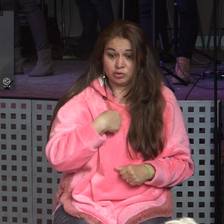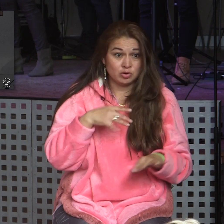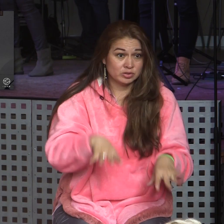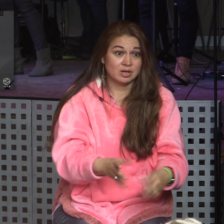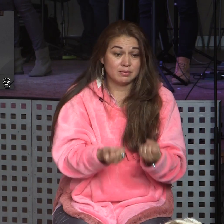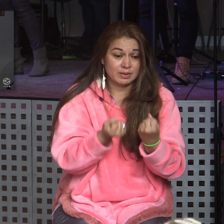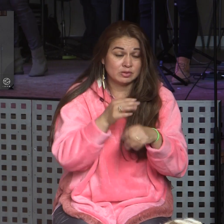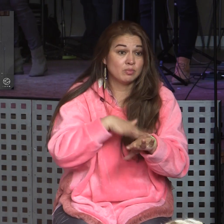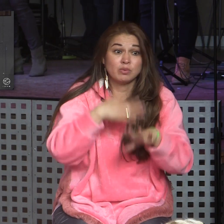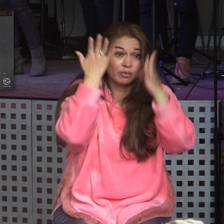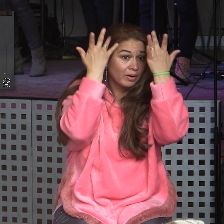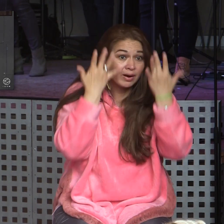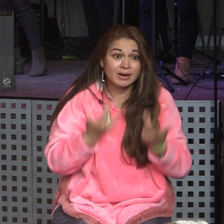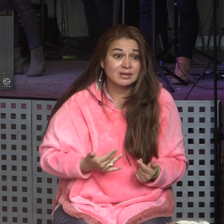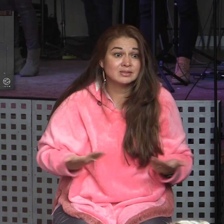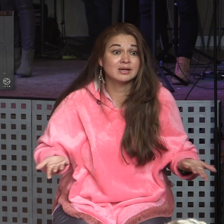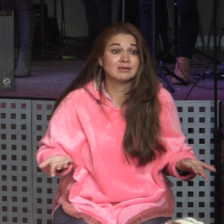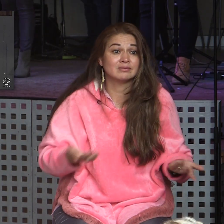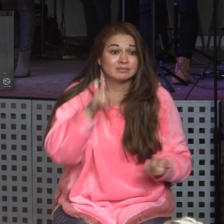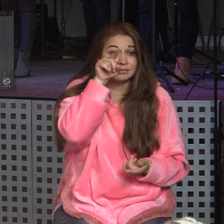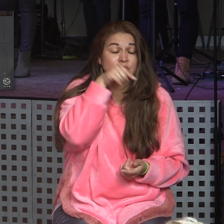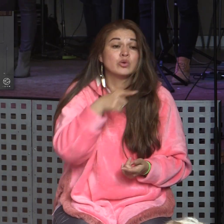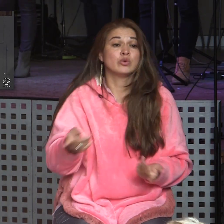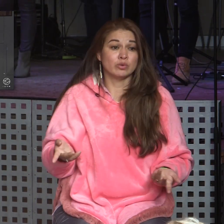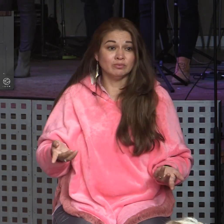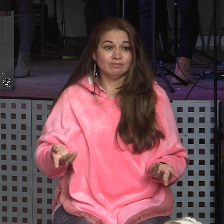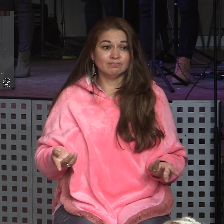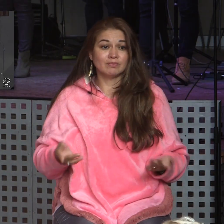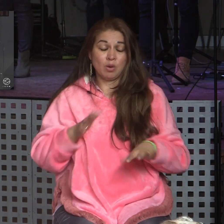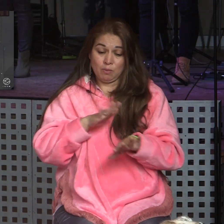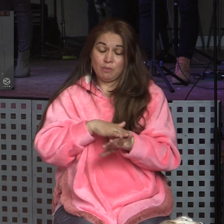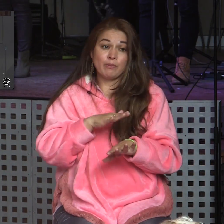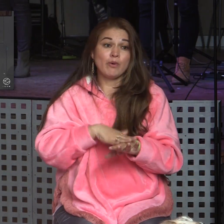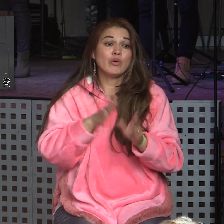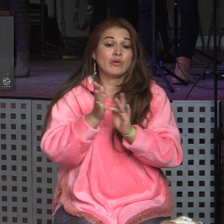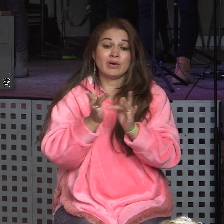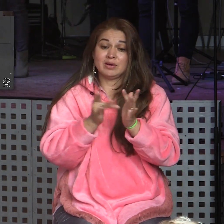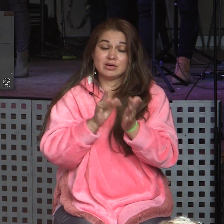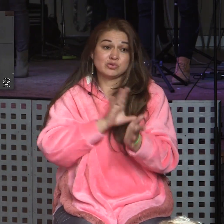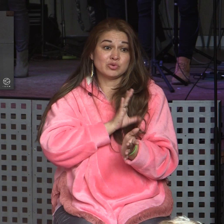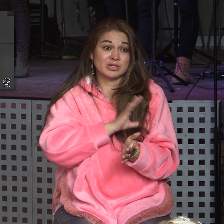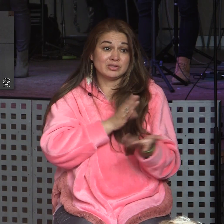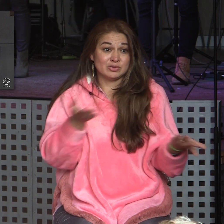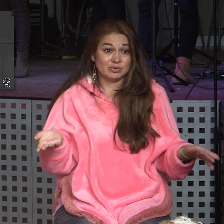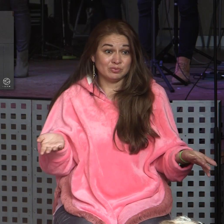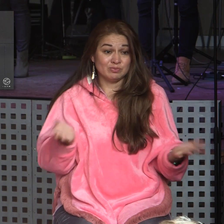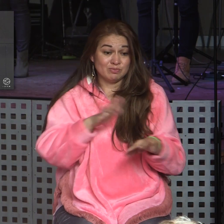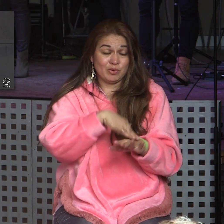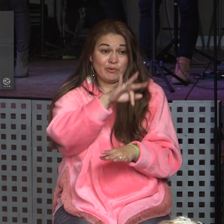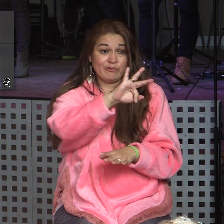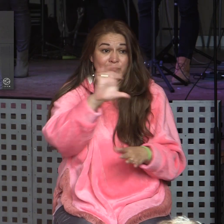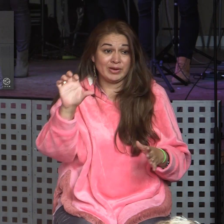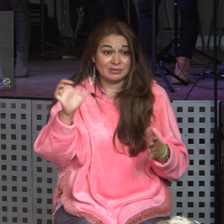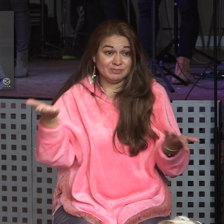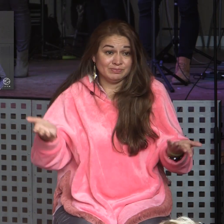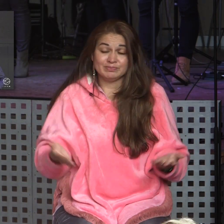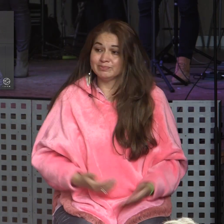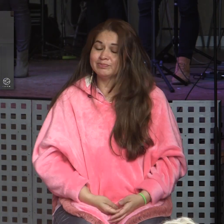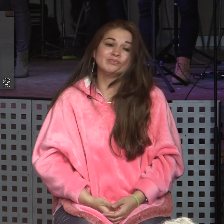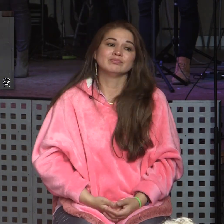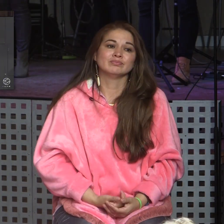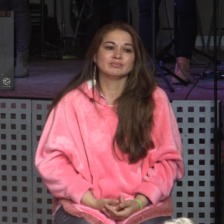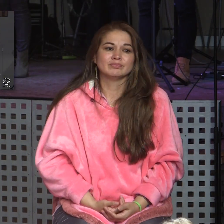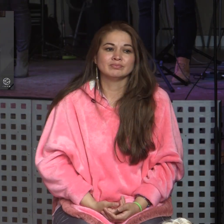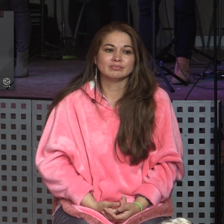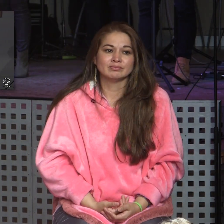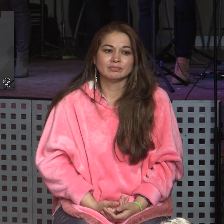por gracia. ¿Eso dice o no? Por medio de la fe. Intenta ser salvo